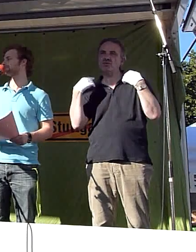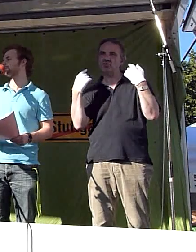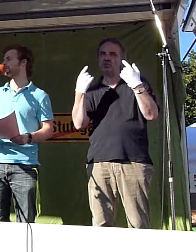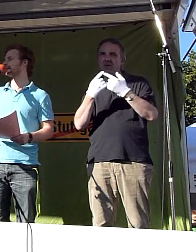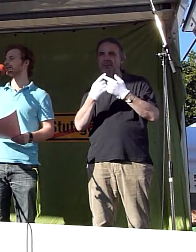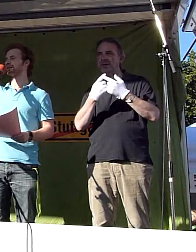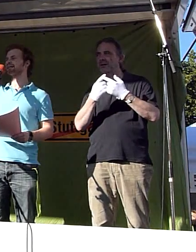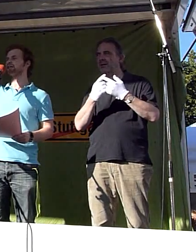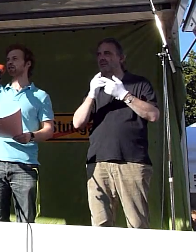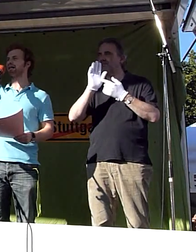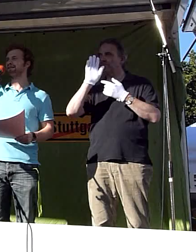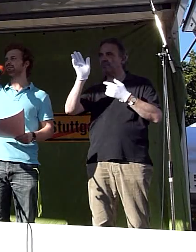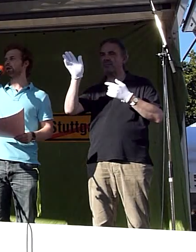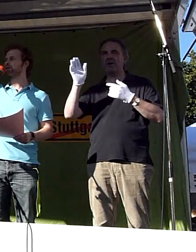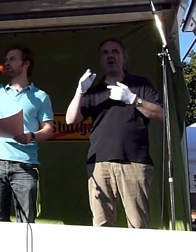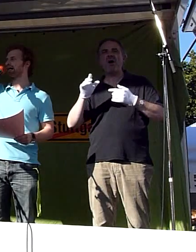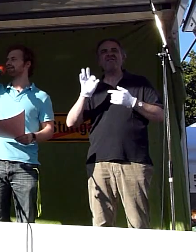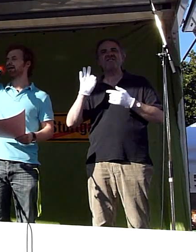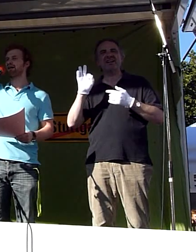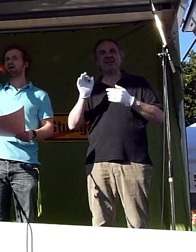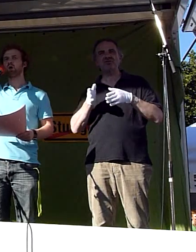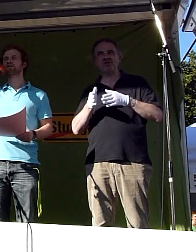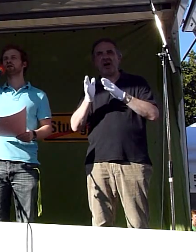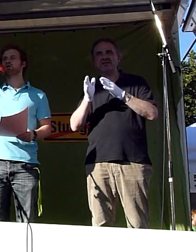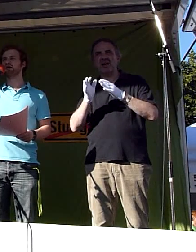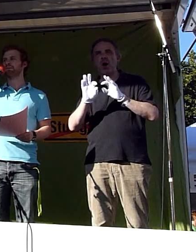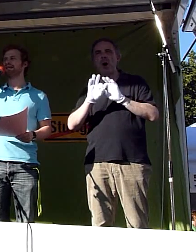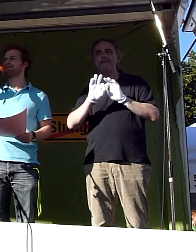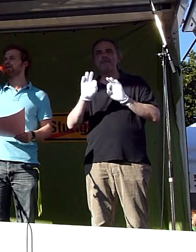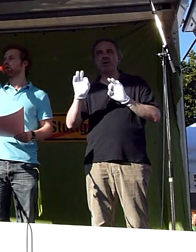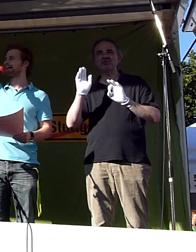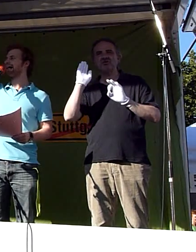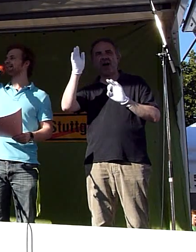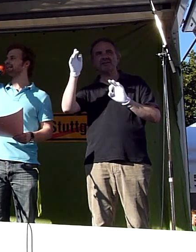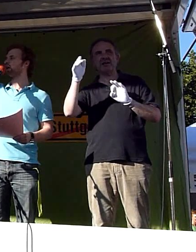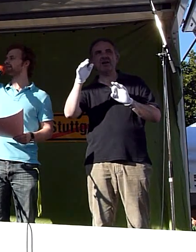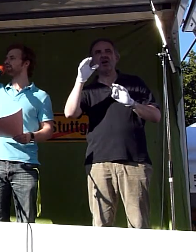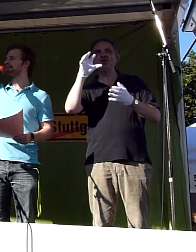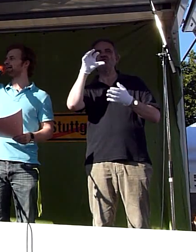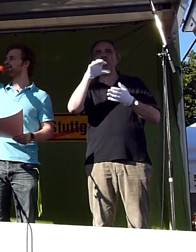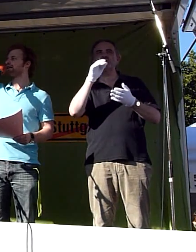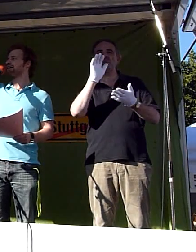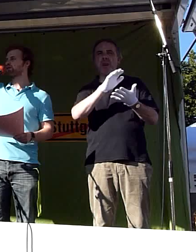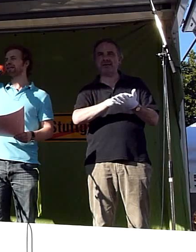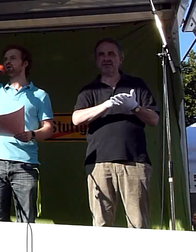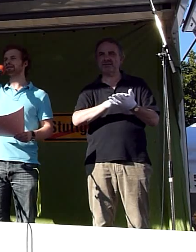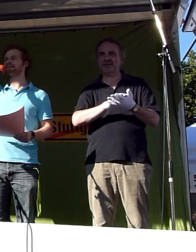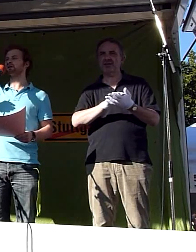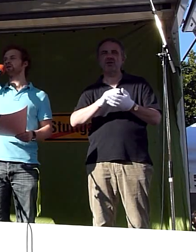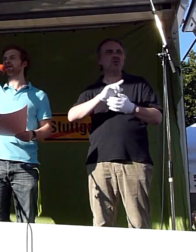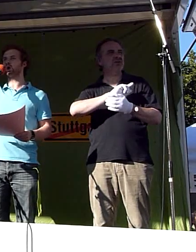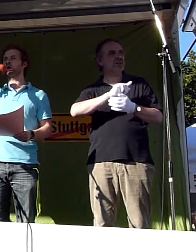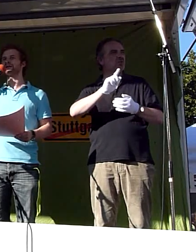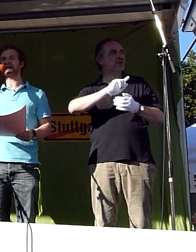sind, die Friedrichstraße, die Bolzstraße hoch zum Schlossplatz und tragen hier heute wieder zu